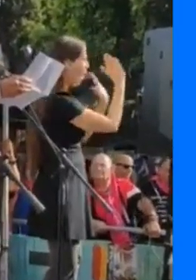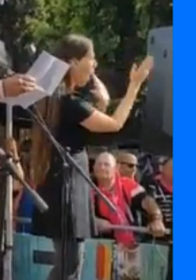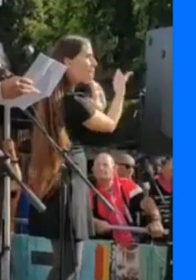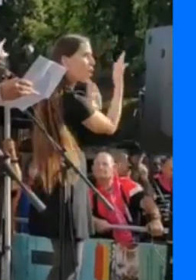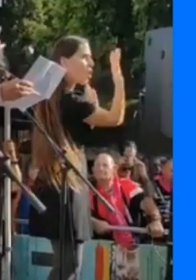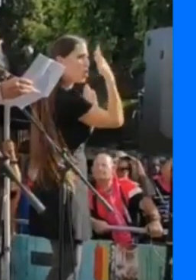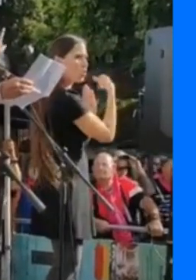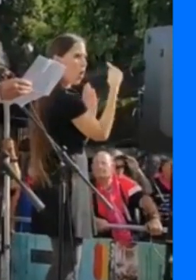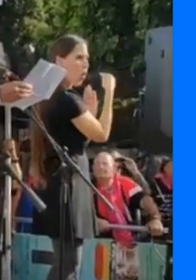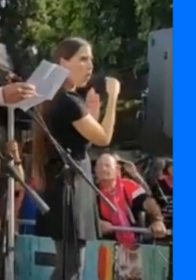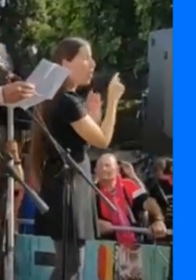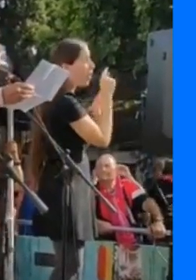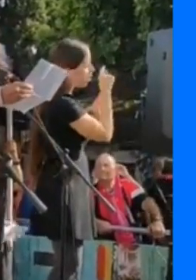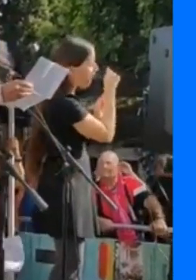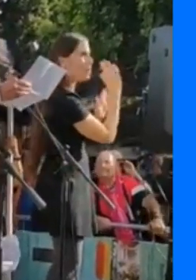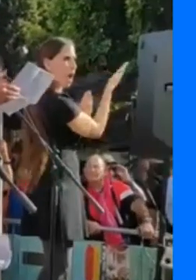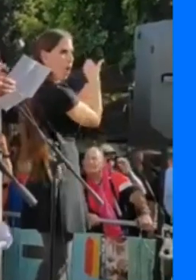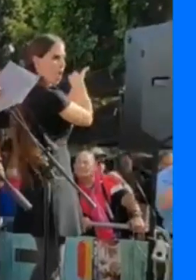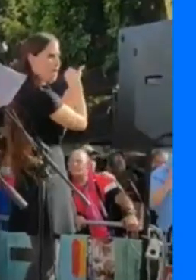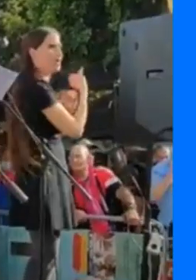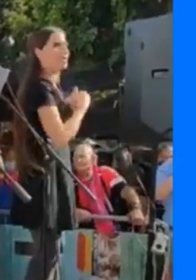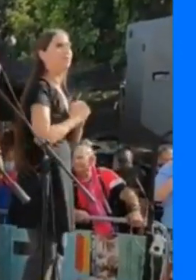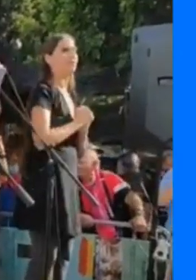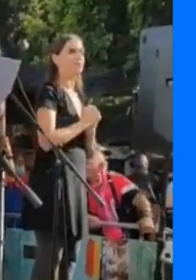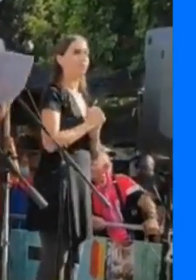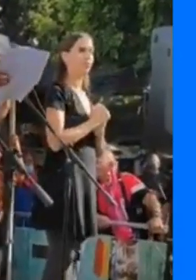הפרגוד השחור, כאן מאחוריי.